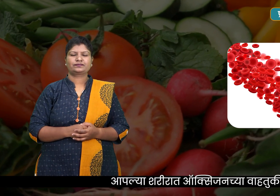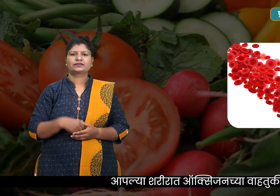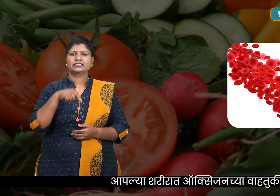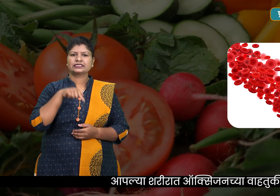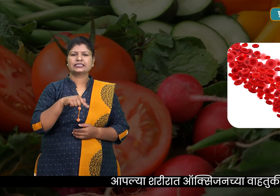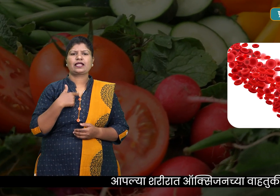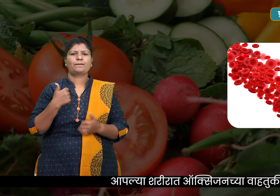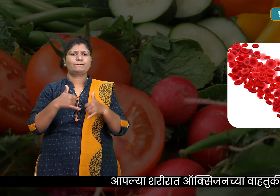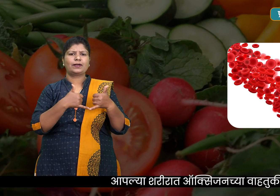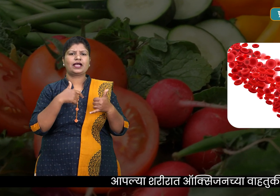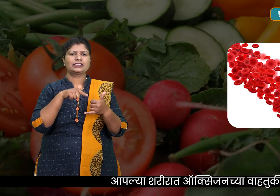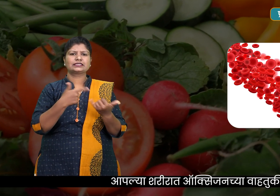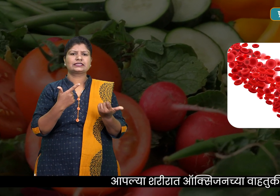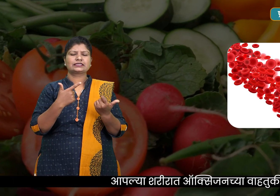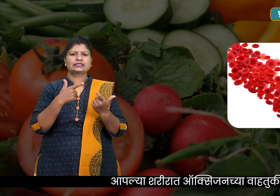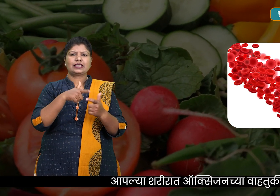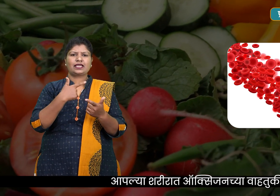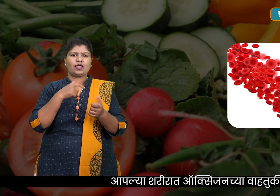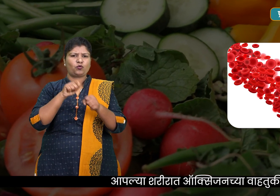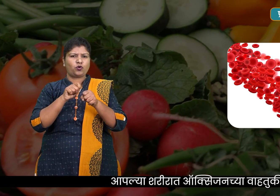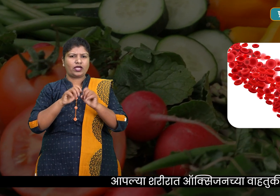आपल्या शरीरात ऑक्सिजनच्या वाहतुकीत